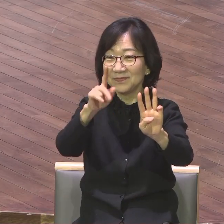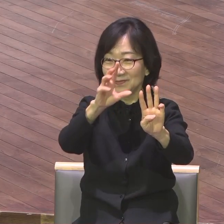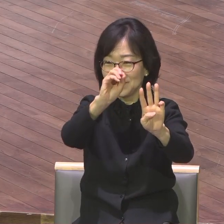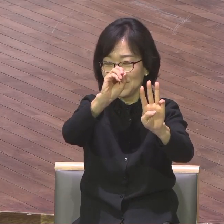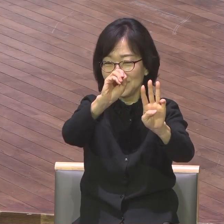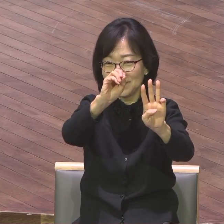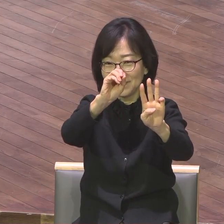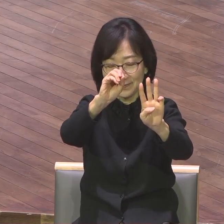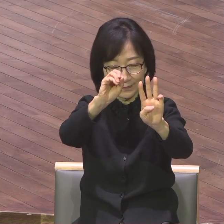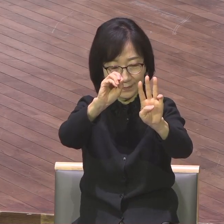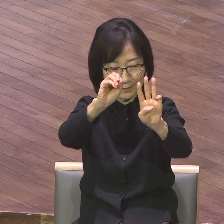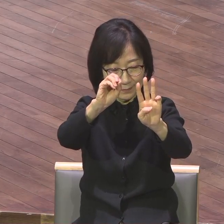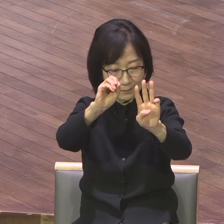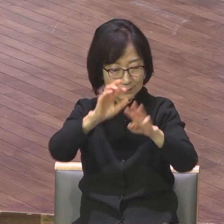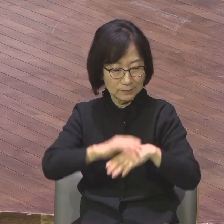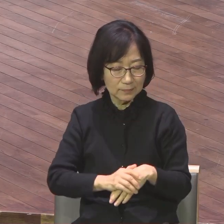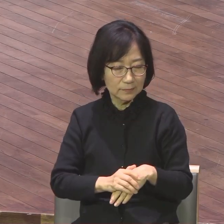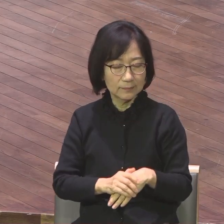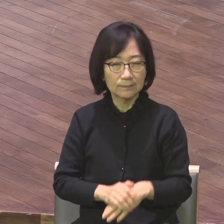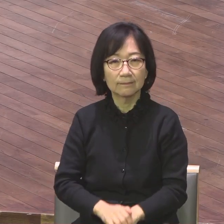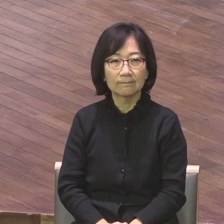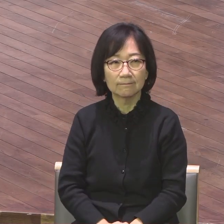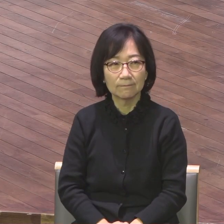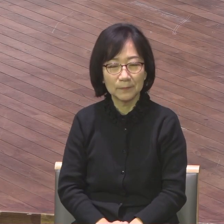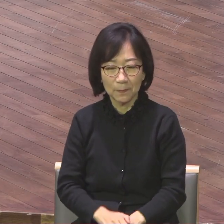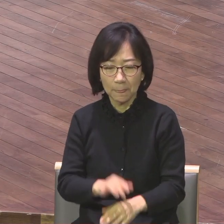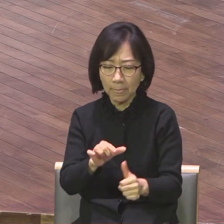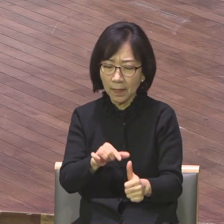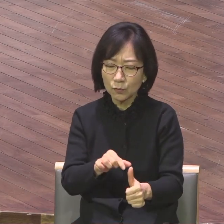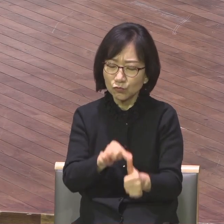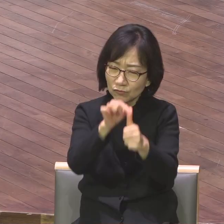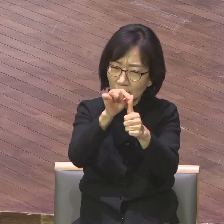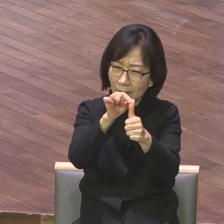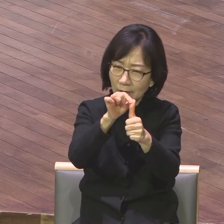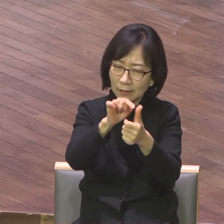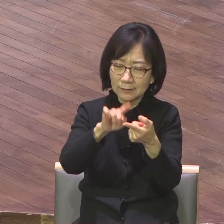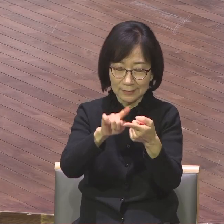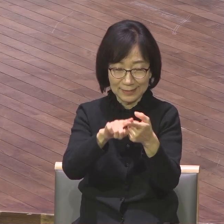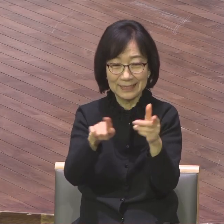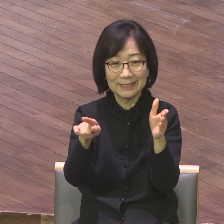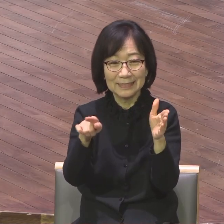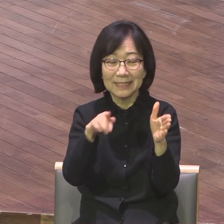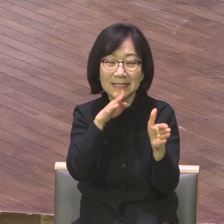성경이 밝히고 있는 이 구원의 진리와 함께 어떻게 하면